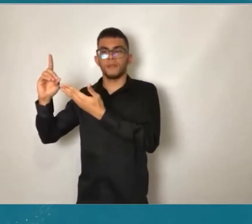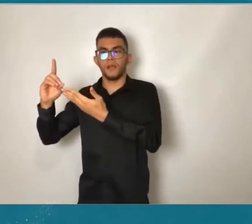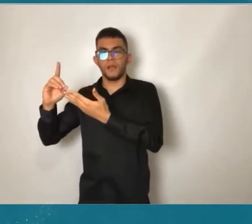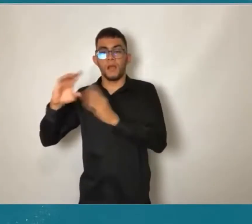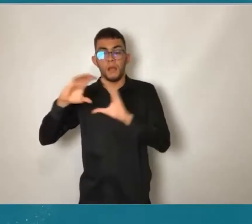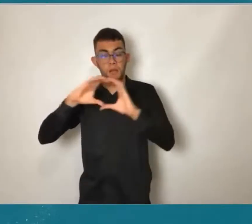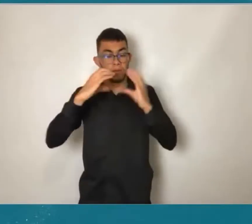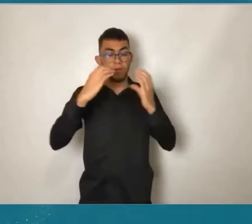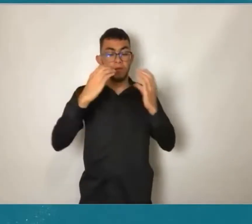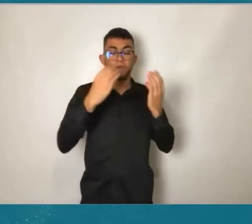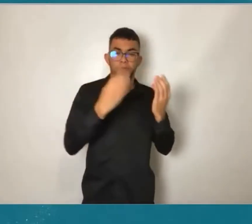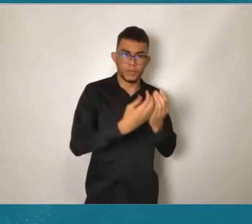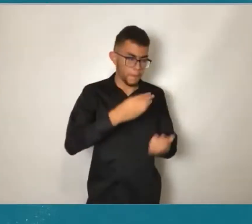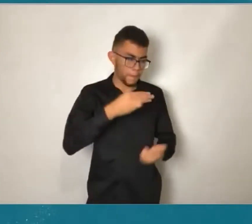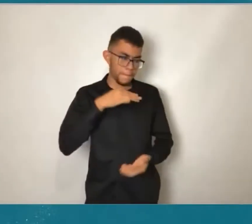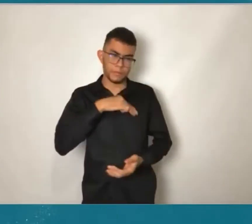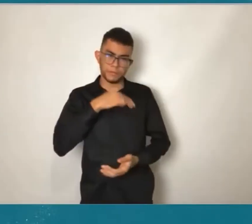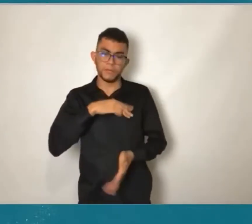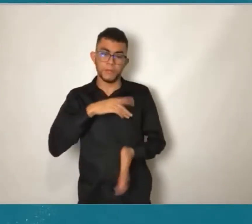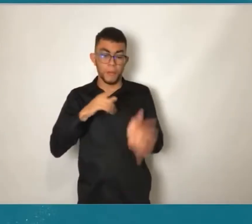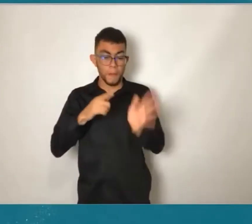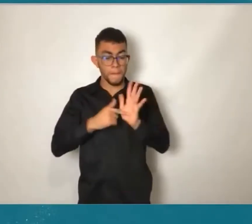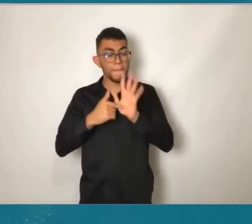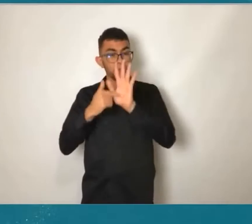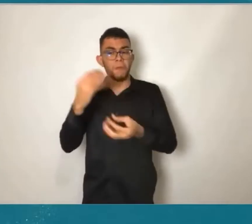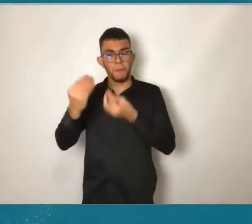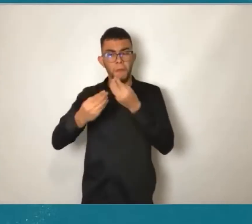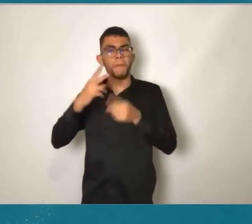Deus, na sua totalidade, está